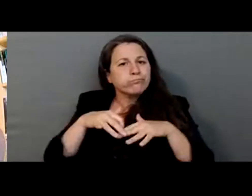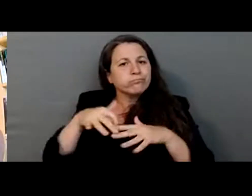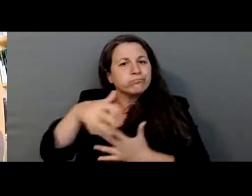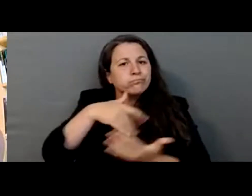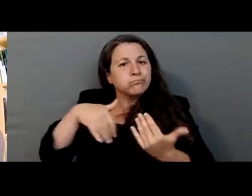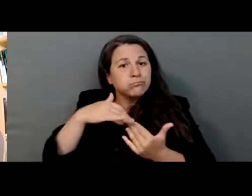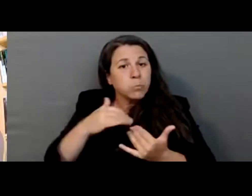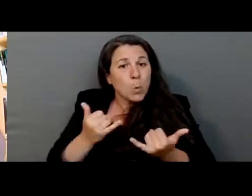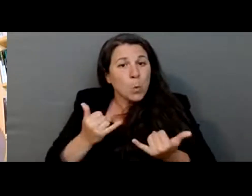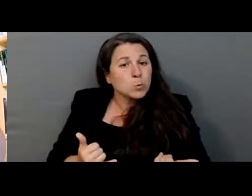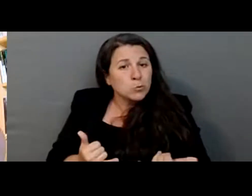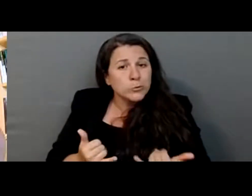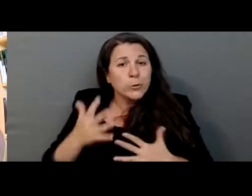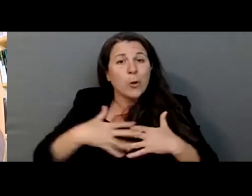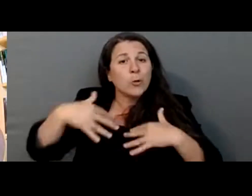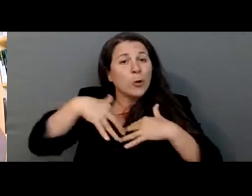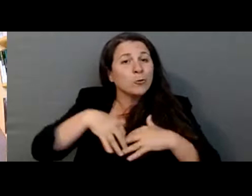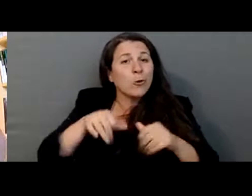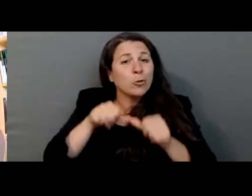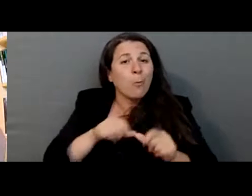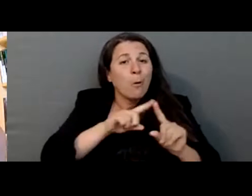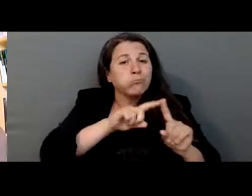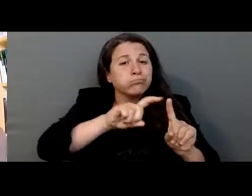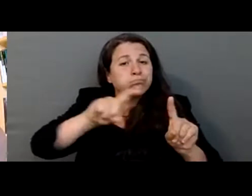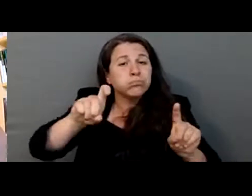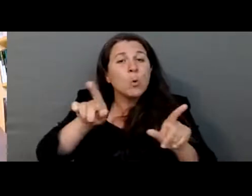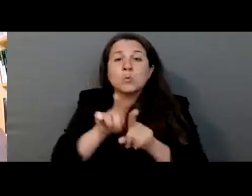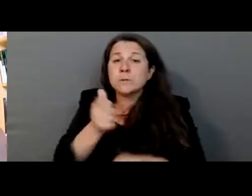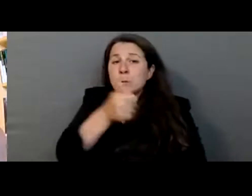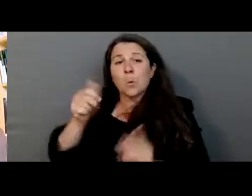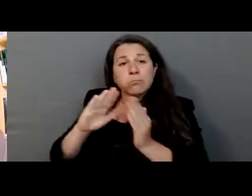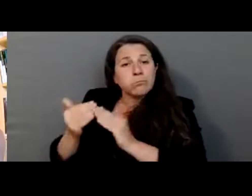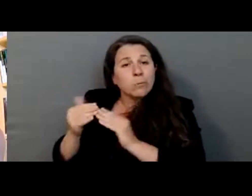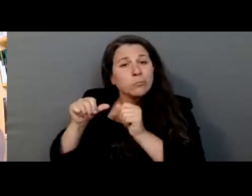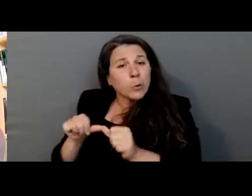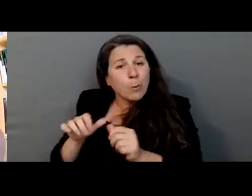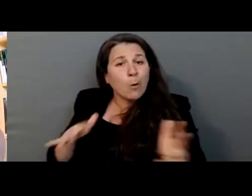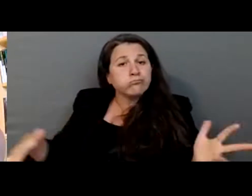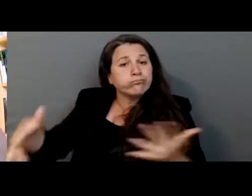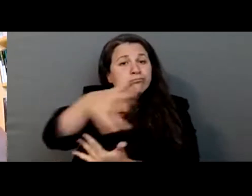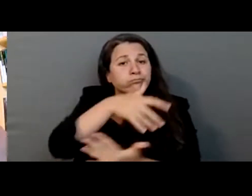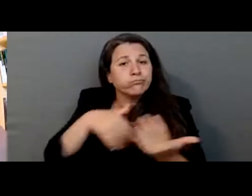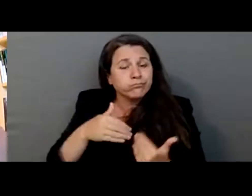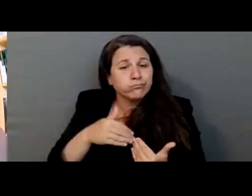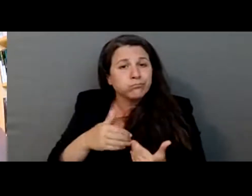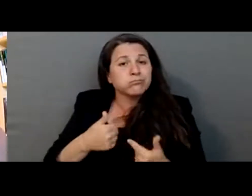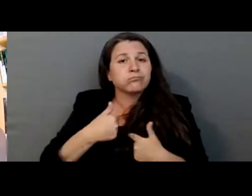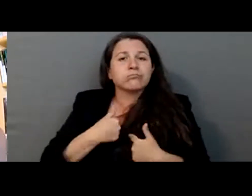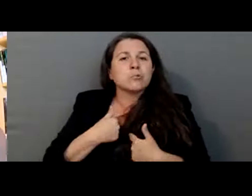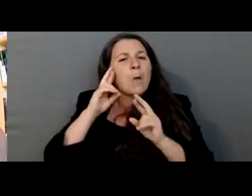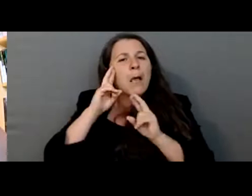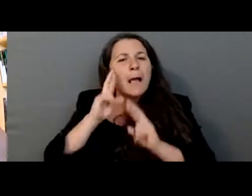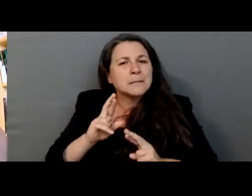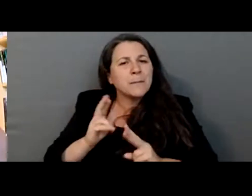autochtone diversifiée avec plusieurs autres communautés qui y habitent. Donc, dans le respect des liens avec le